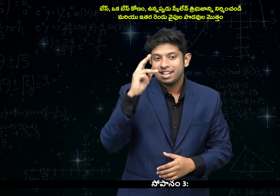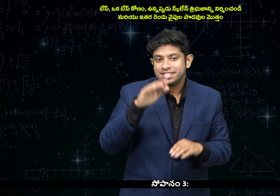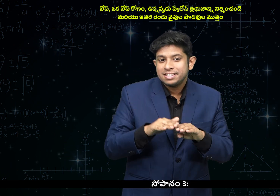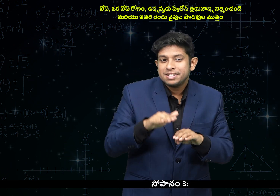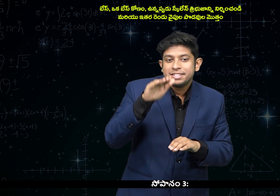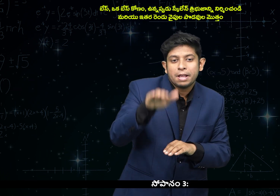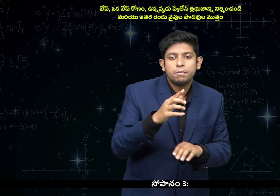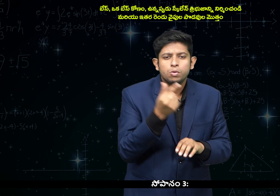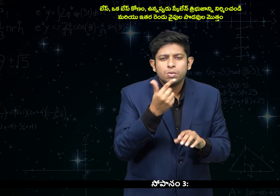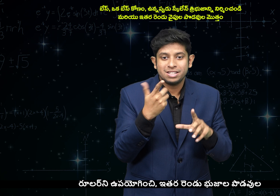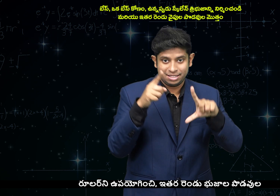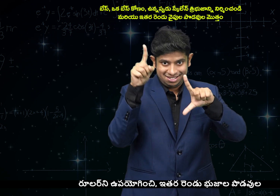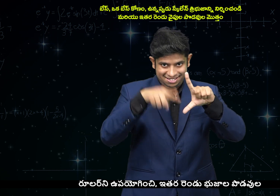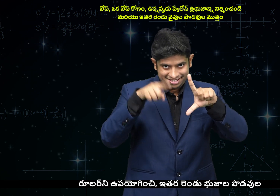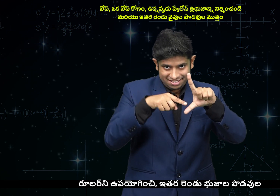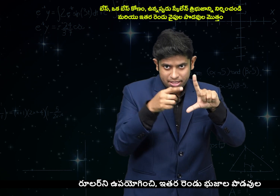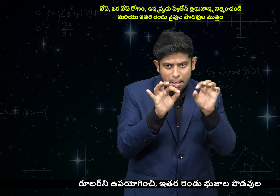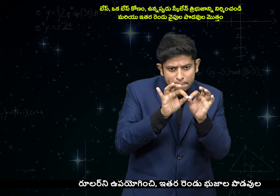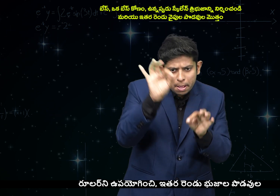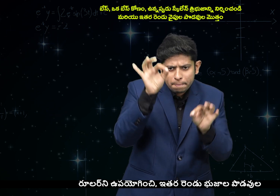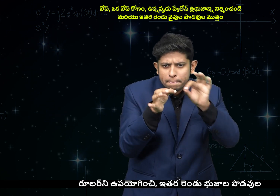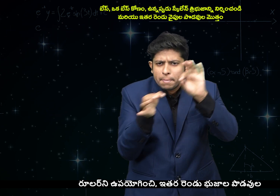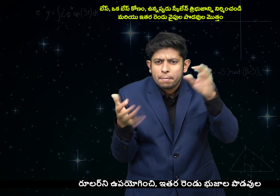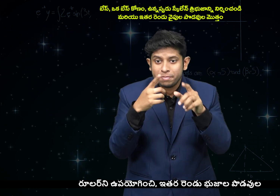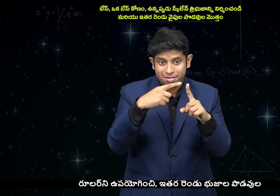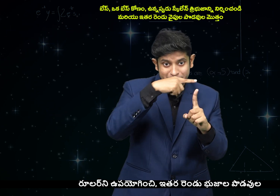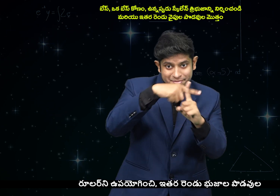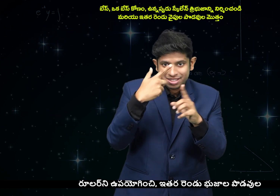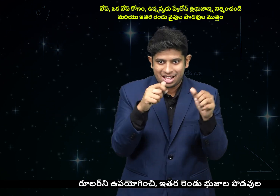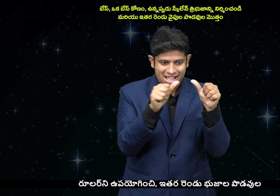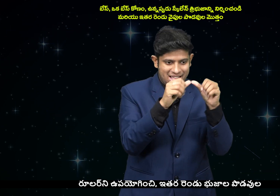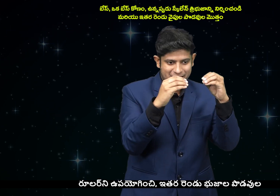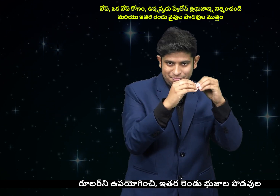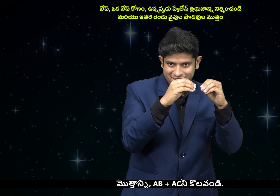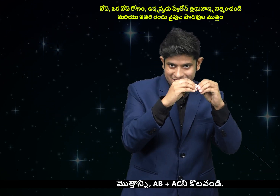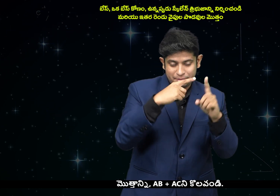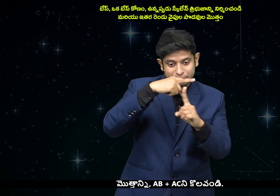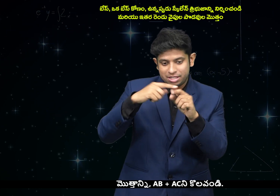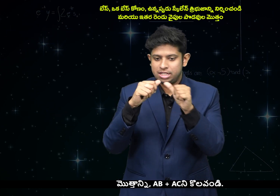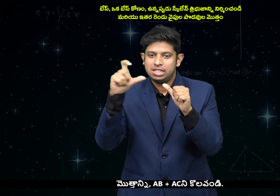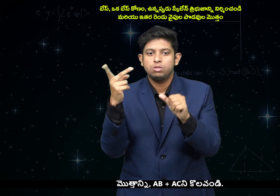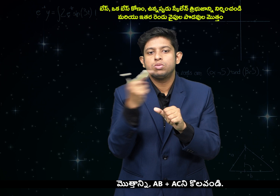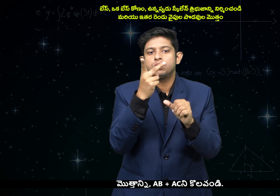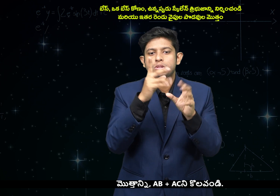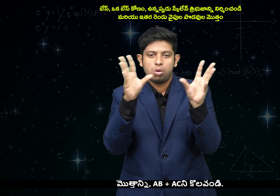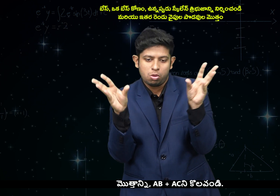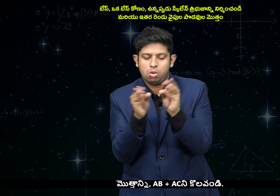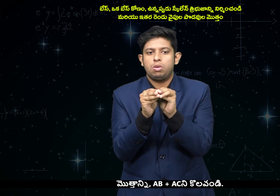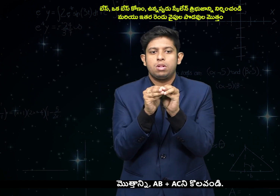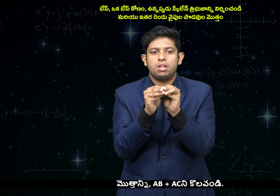సోపానం 3. రూలర్ని ఉపయోగించి ఇతర రెండు భుజాల పొడవుల మొత్తాన్ని AB ప్లస్